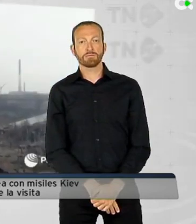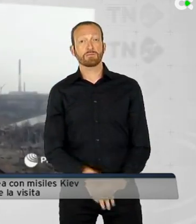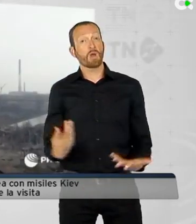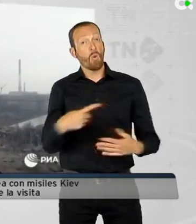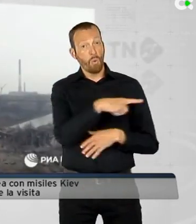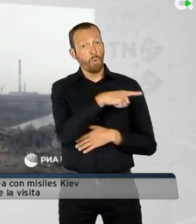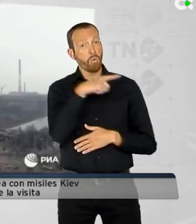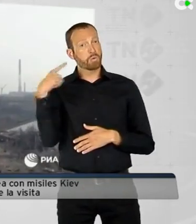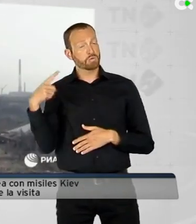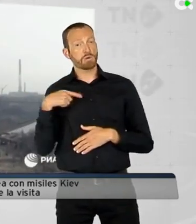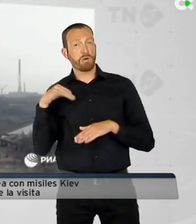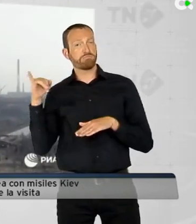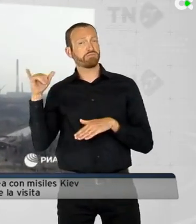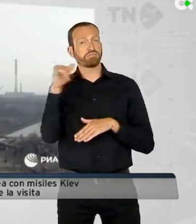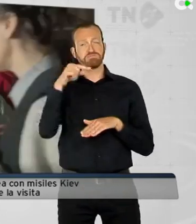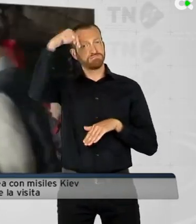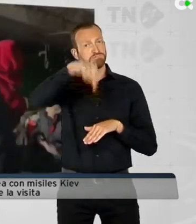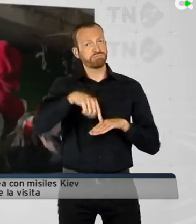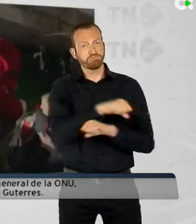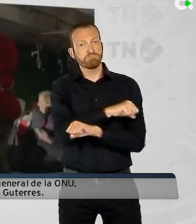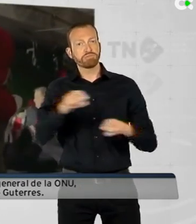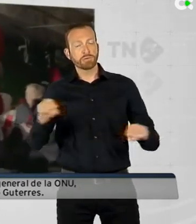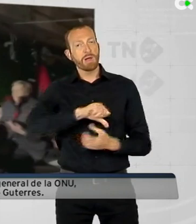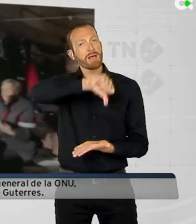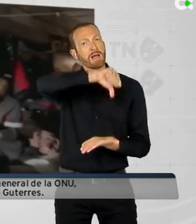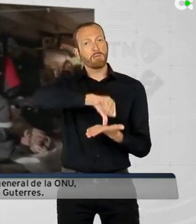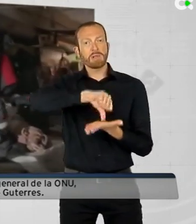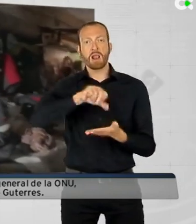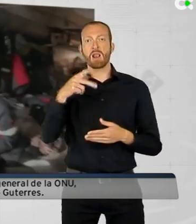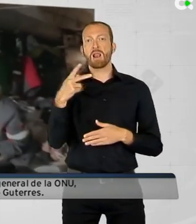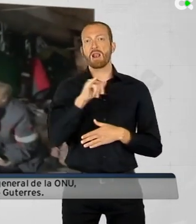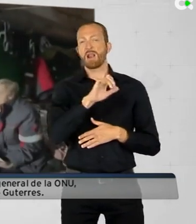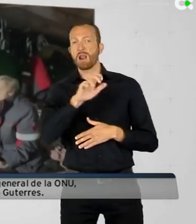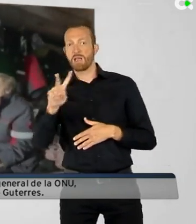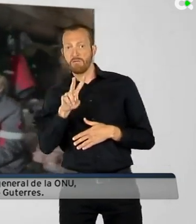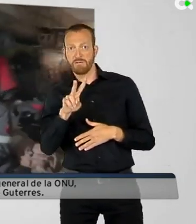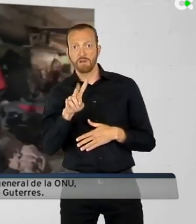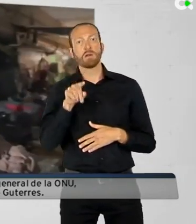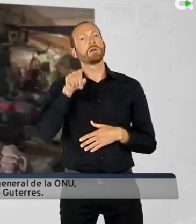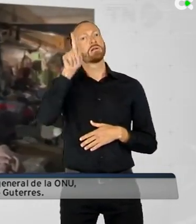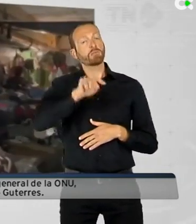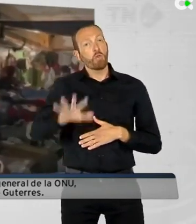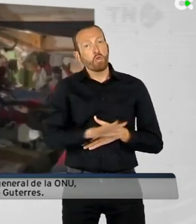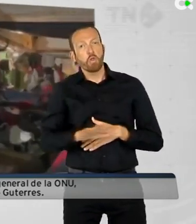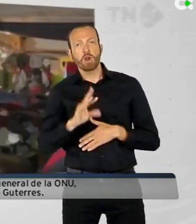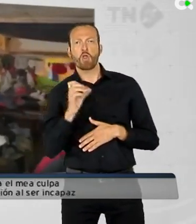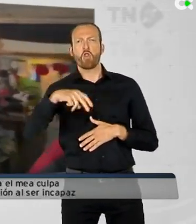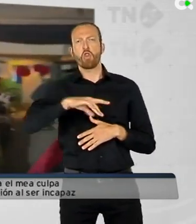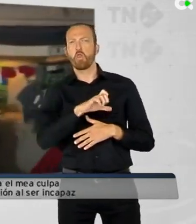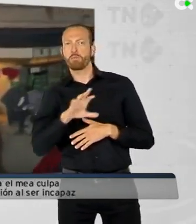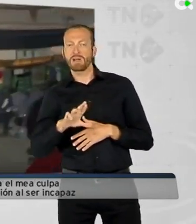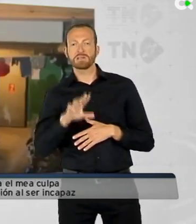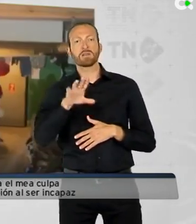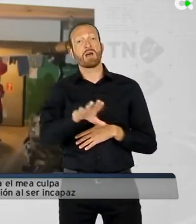Moscú ha vuelto a bombardear con misiles la capital, Kiev, y en el sur mantiene la ofensiva en el Donbass, donde